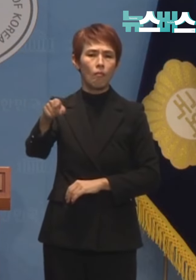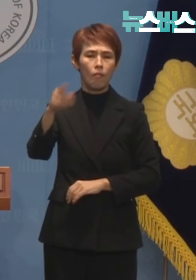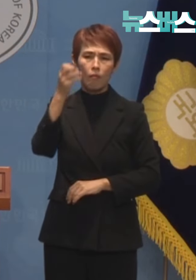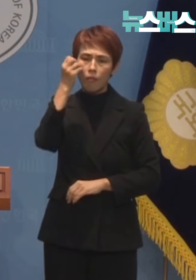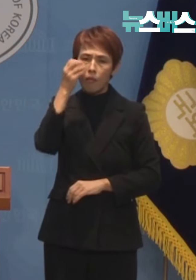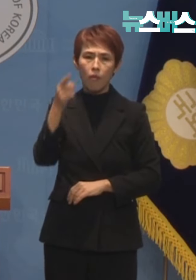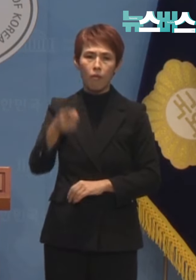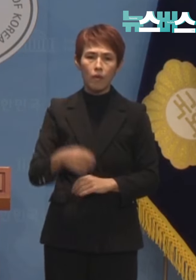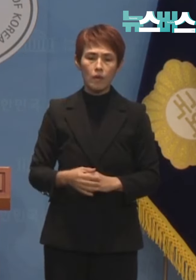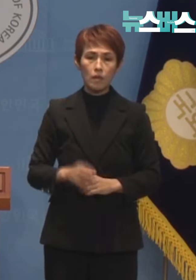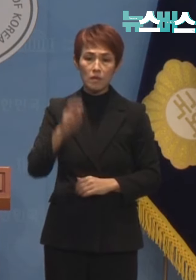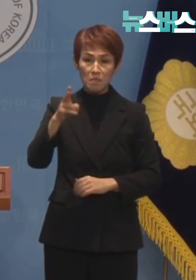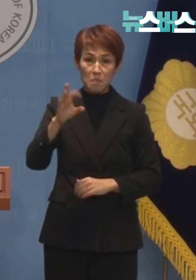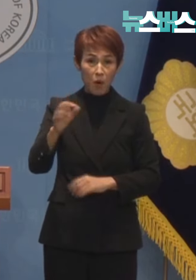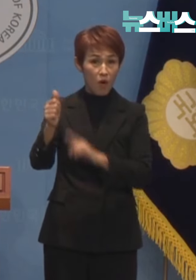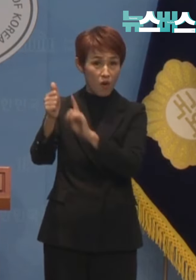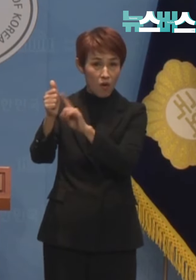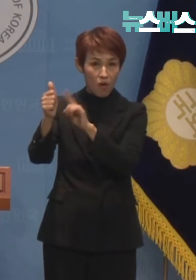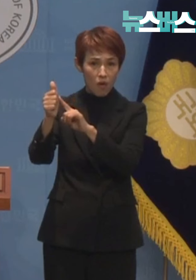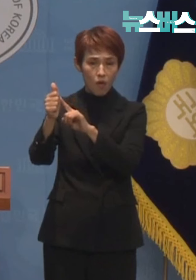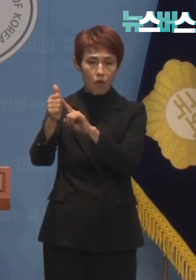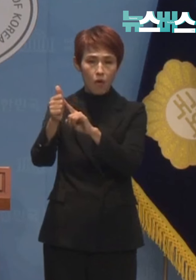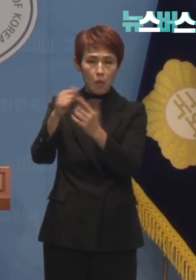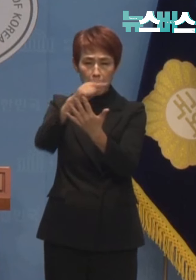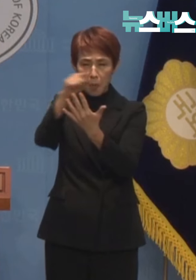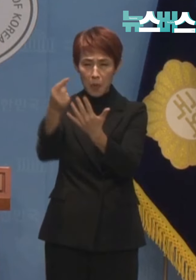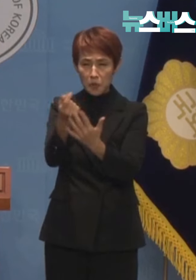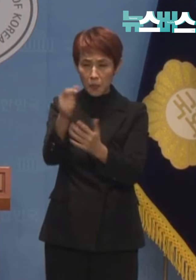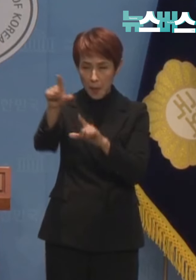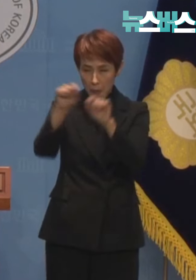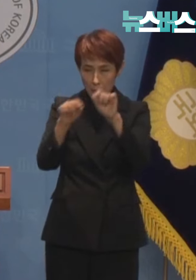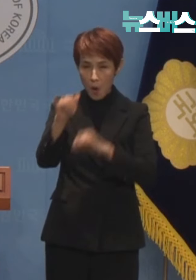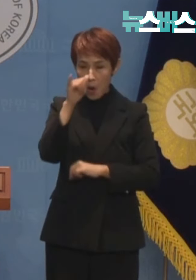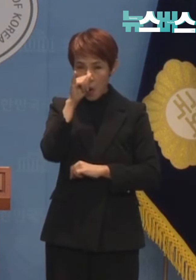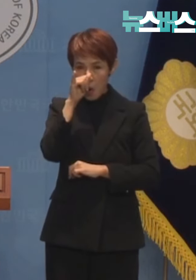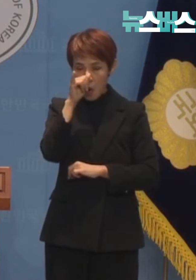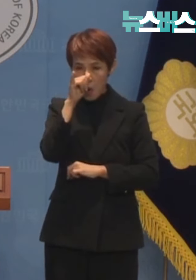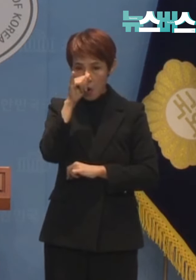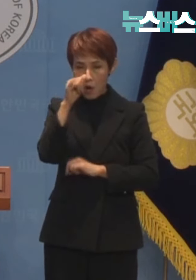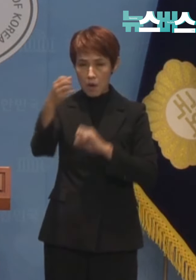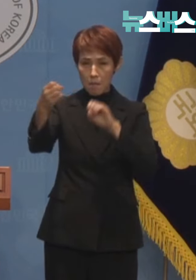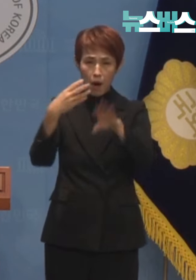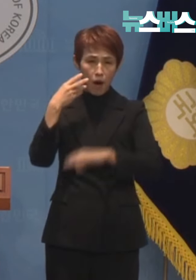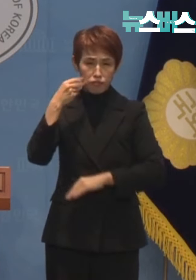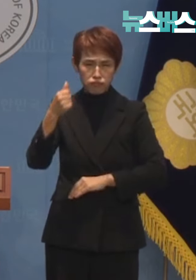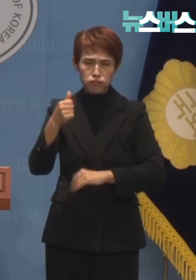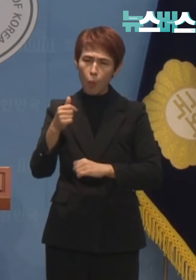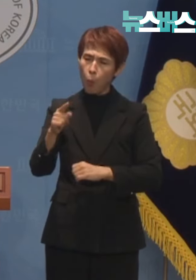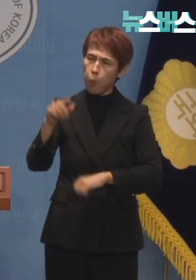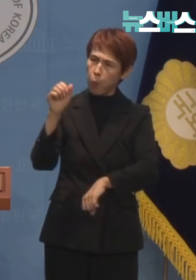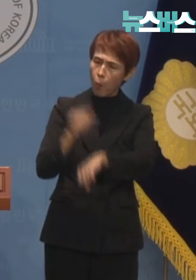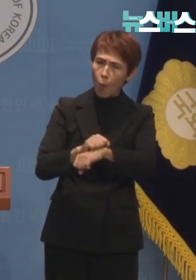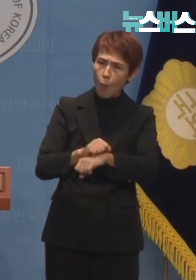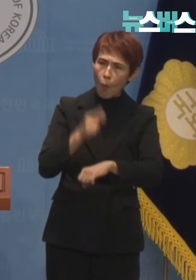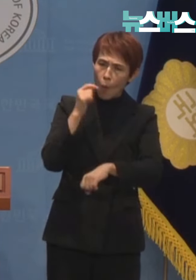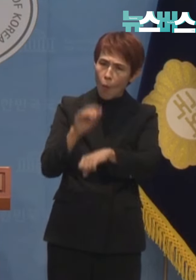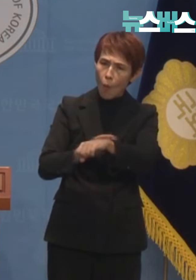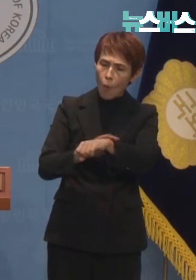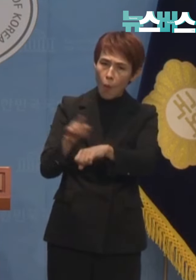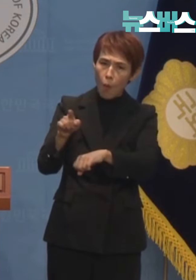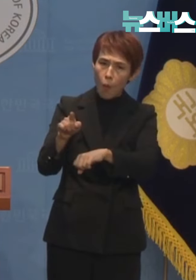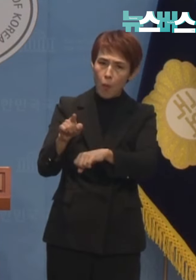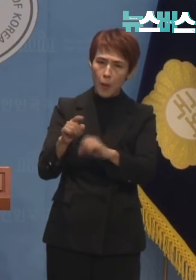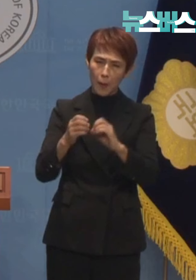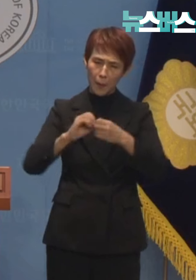드러났습니다. 명태균이 적은 표본으로도 높은 응답률 이끌어내는 여론조사의 신이었는지 보정이